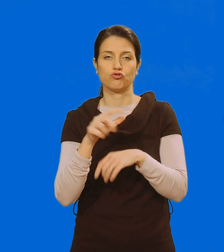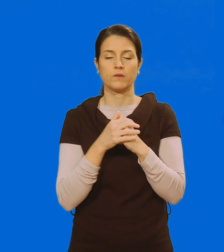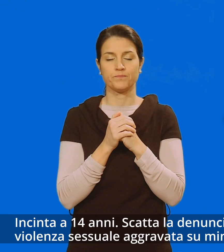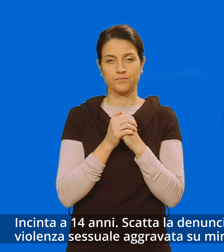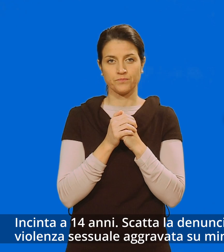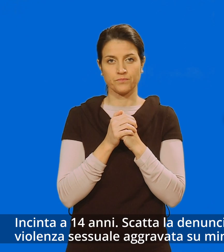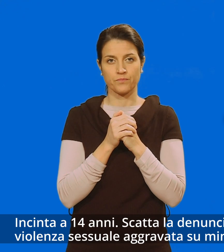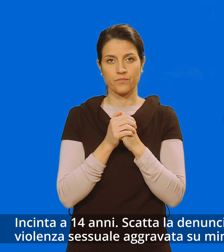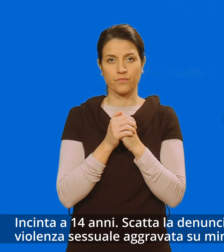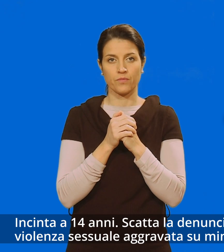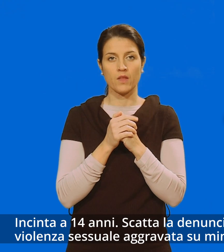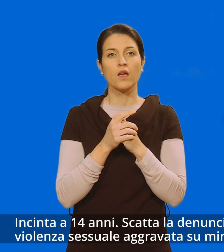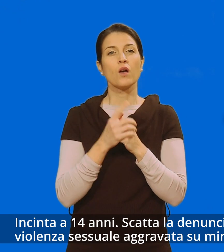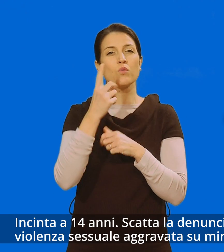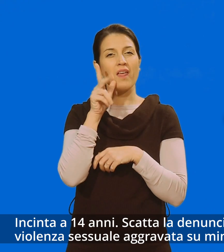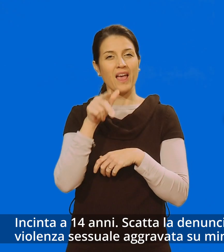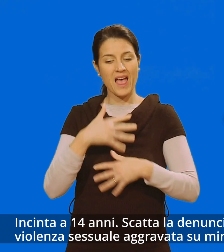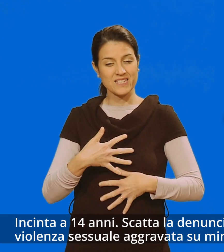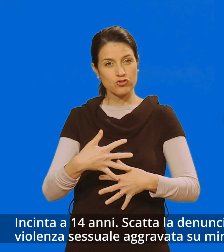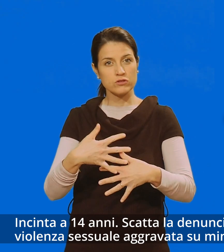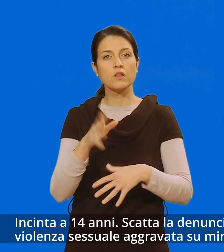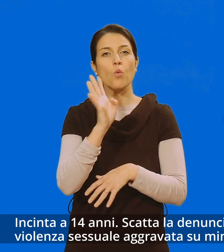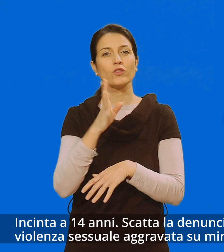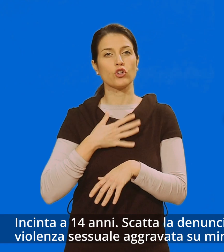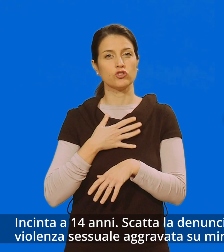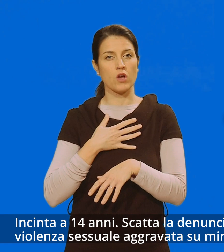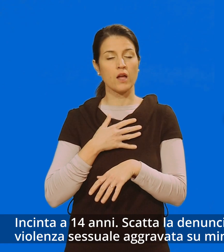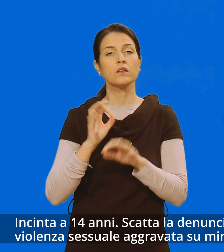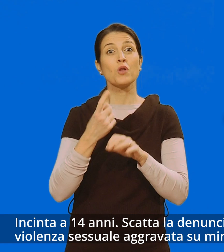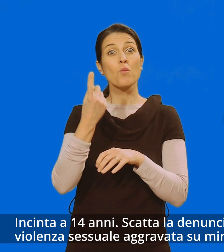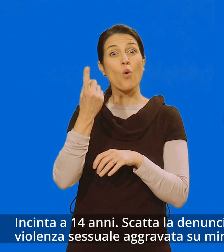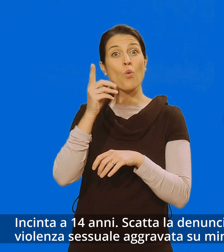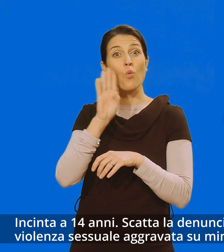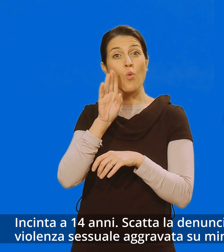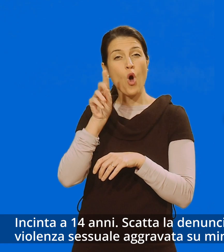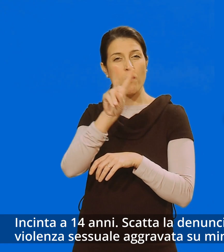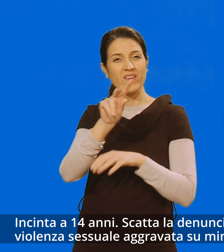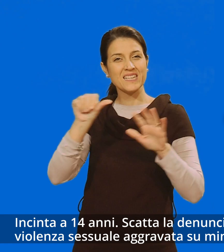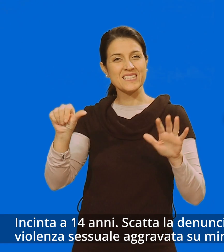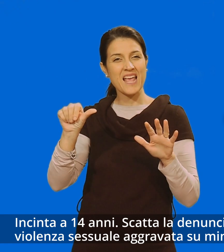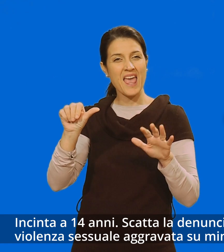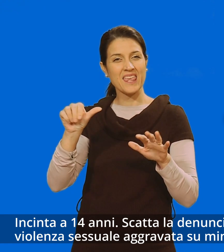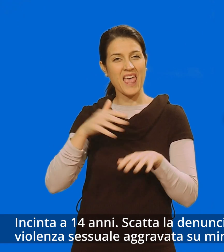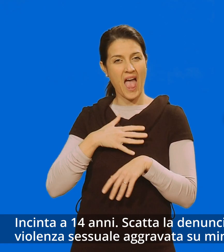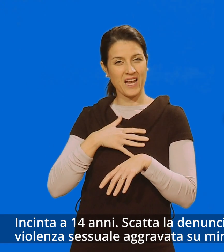incinta acqua dieci anni scatta la denuncia per un 26 enne accusato di violenza sessuale aggravata